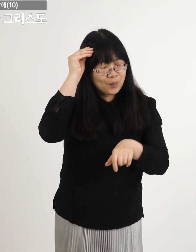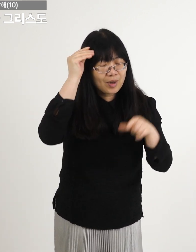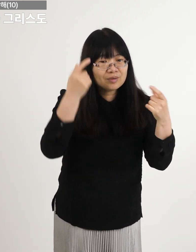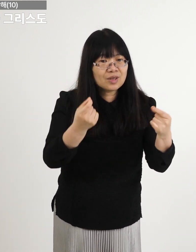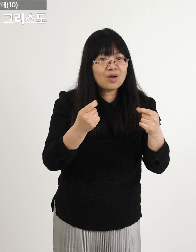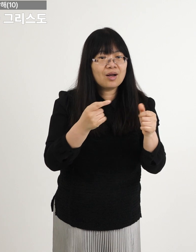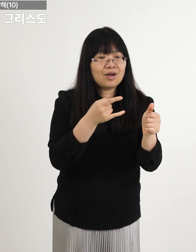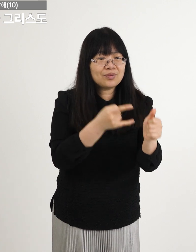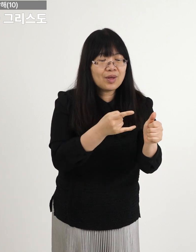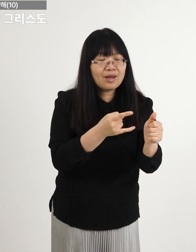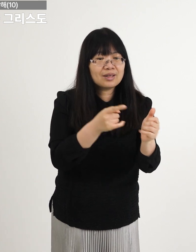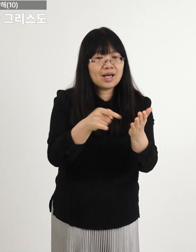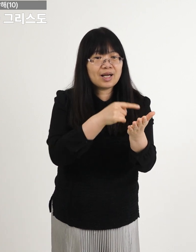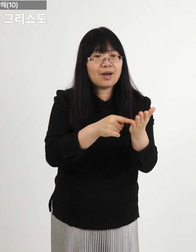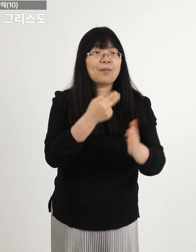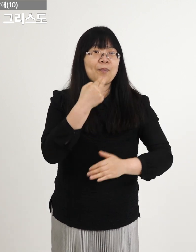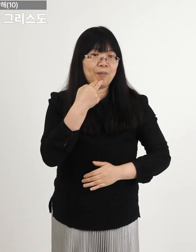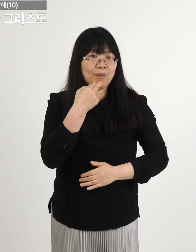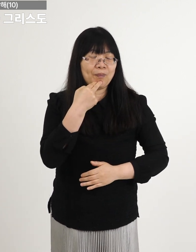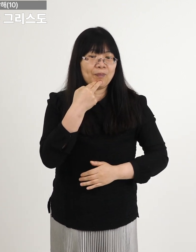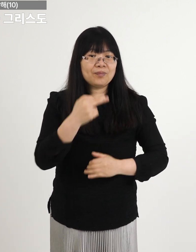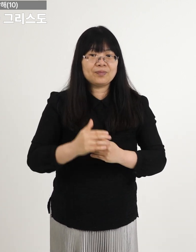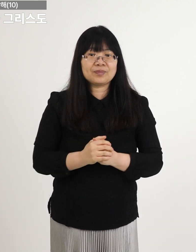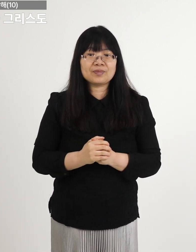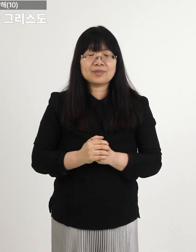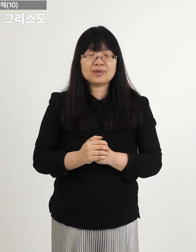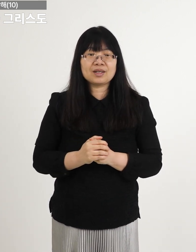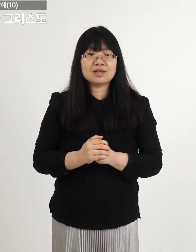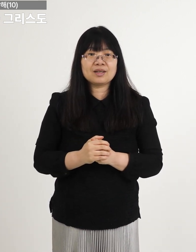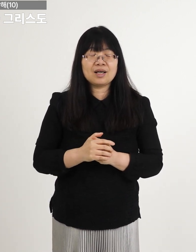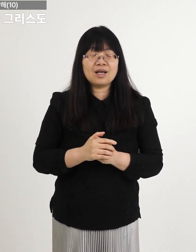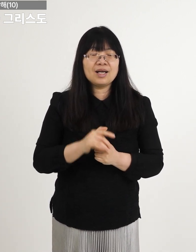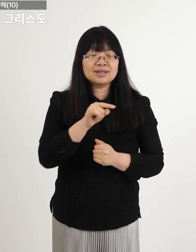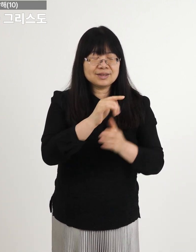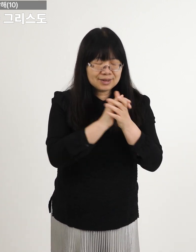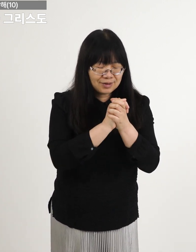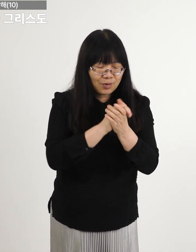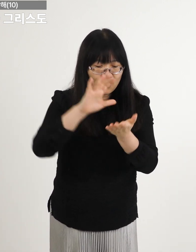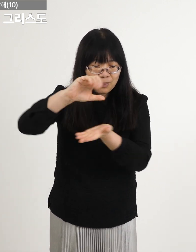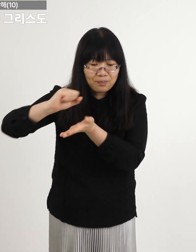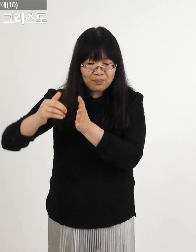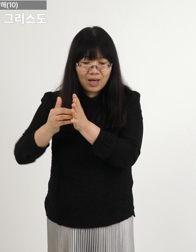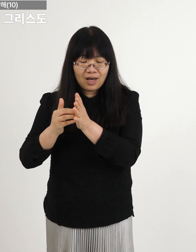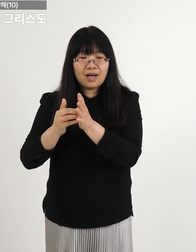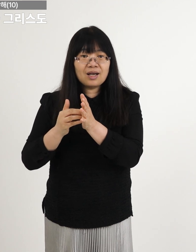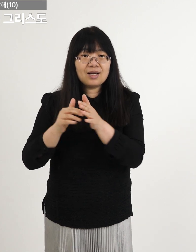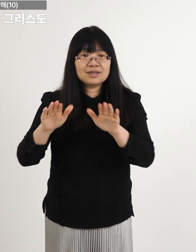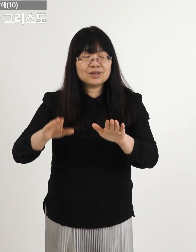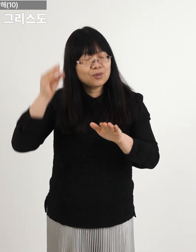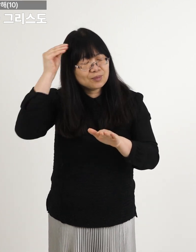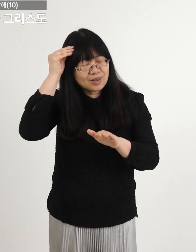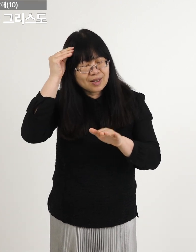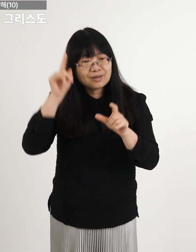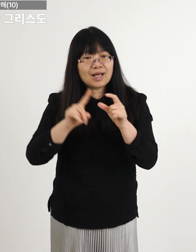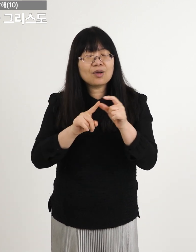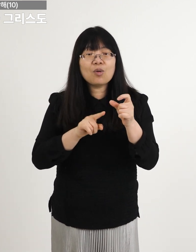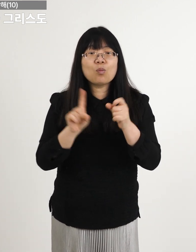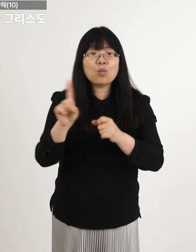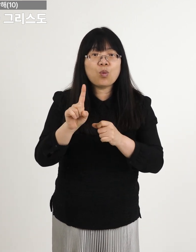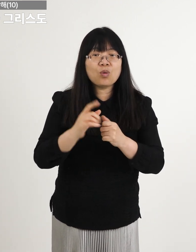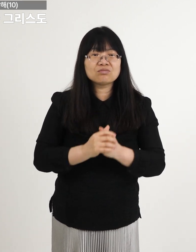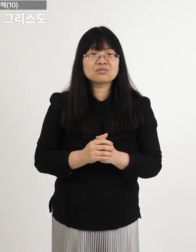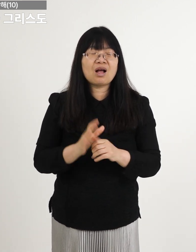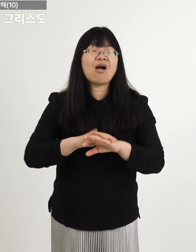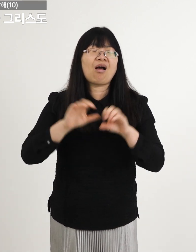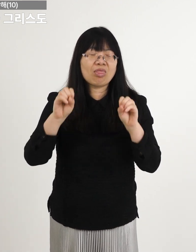만큼 너희에게 갚지 아니하리라. 즉 그걸 받으시고, 너희가 지금까지 우매라는 말은 망령되이